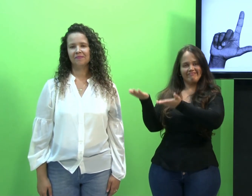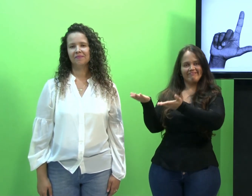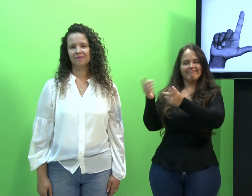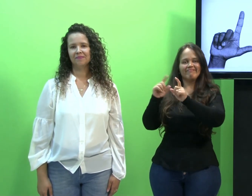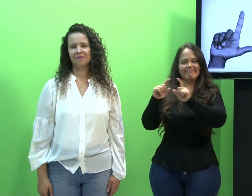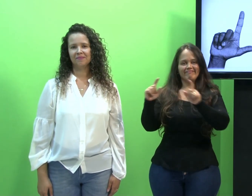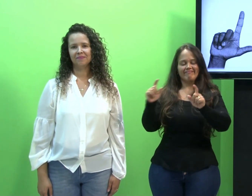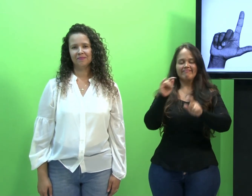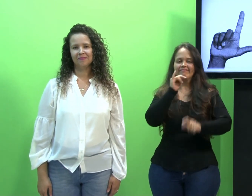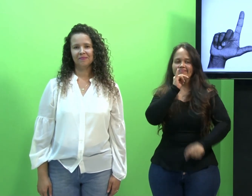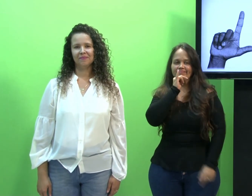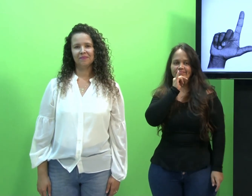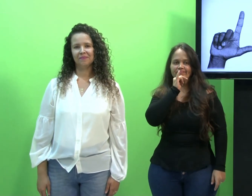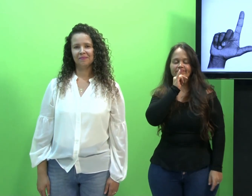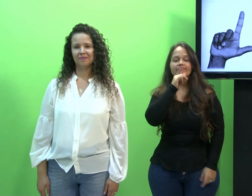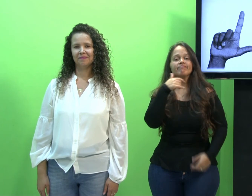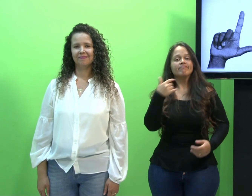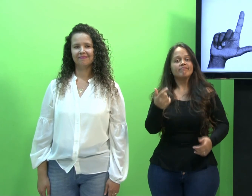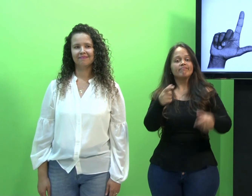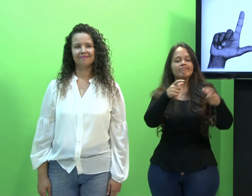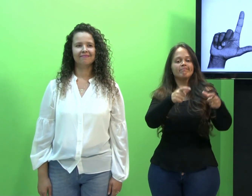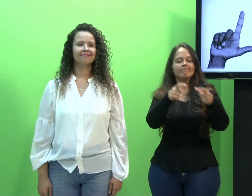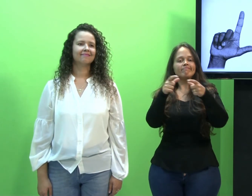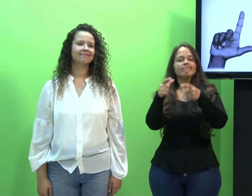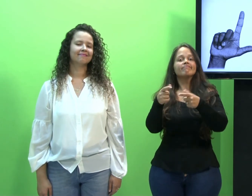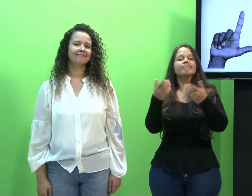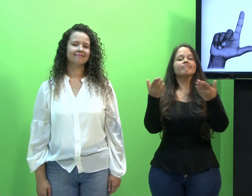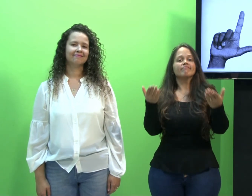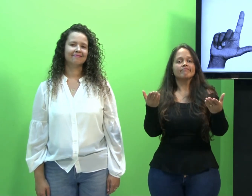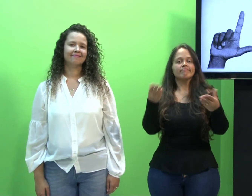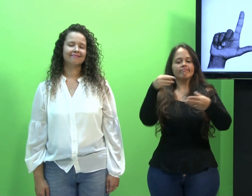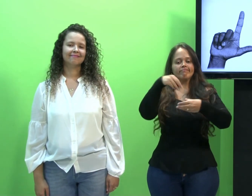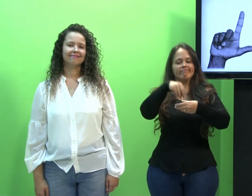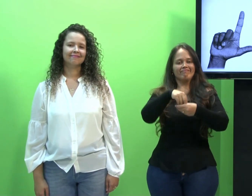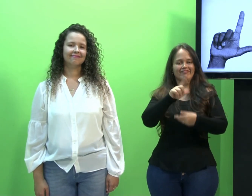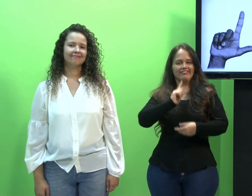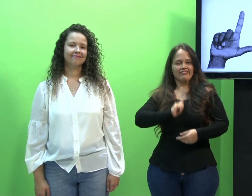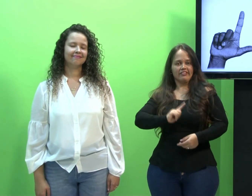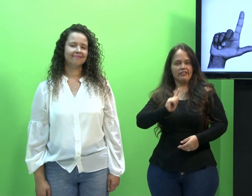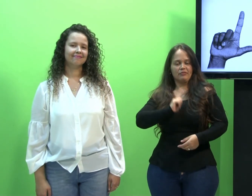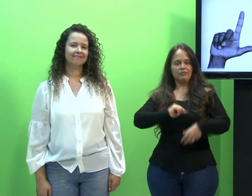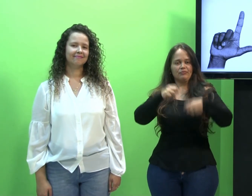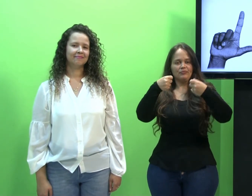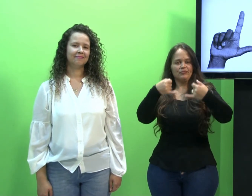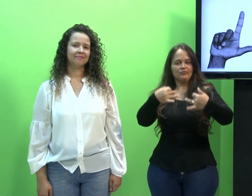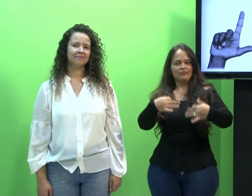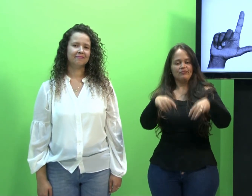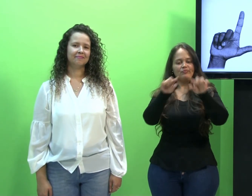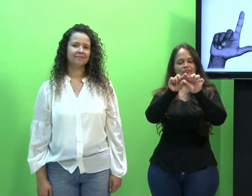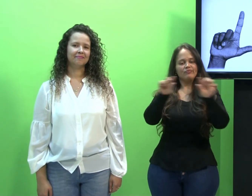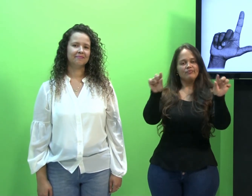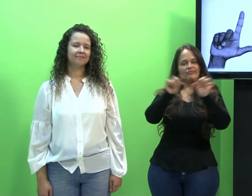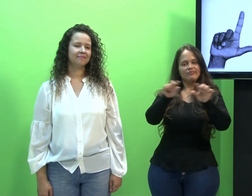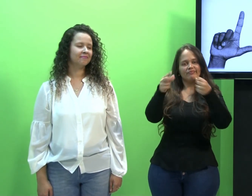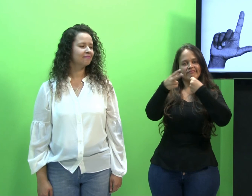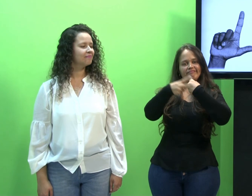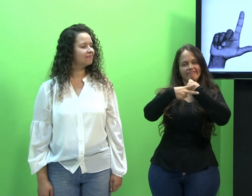no exemplo. Esses locais são chamados, dentro da gramática, de argumentos verbais.